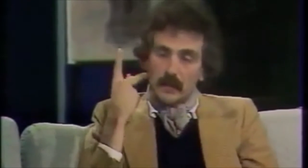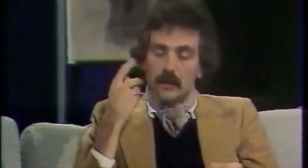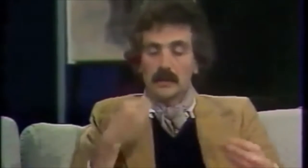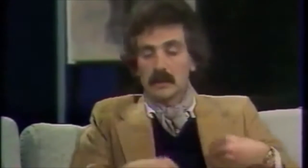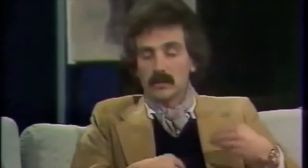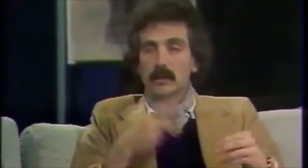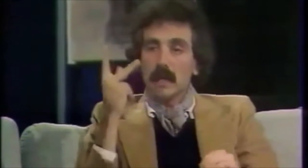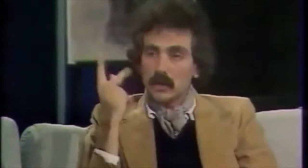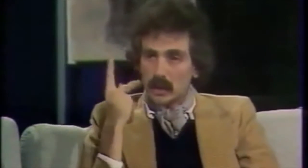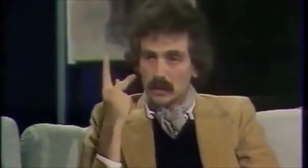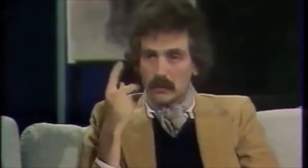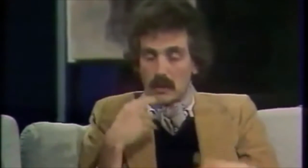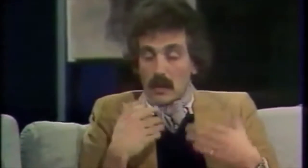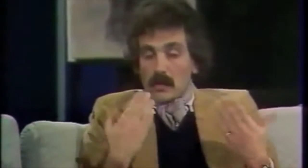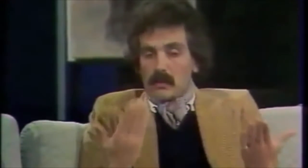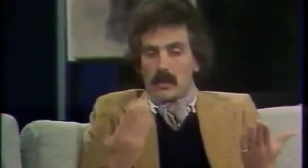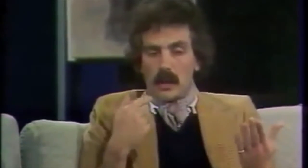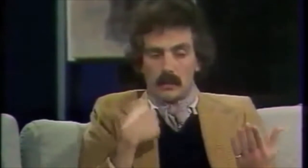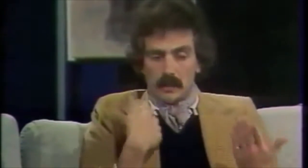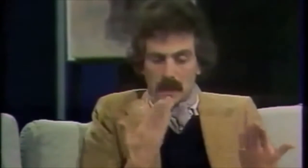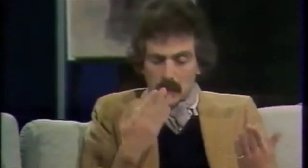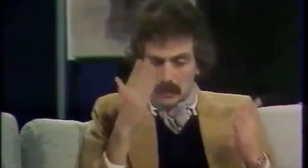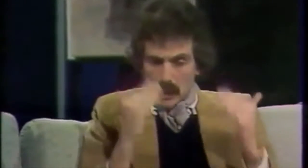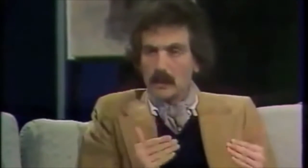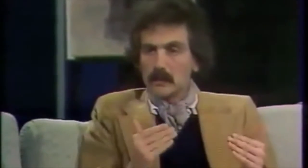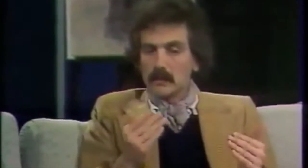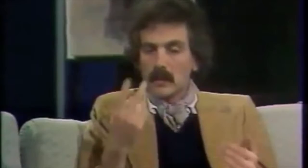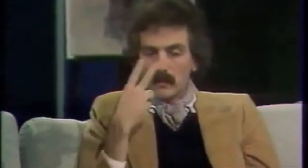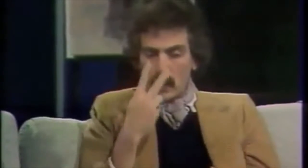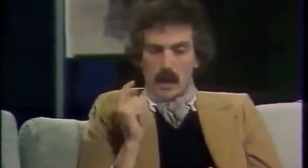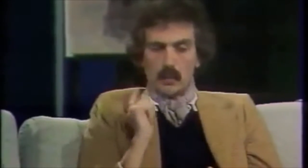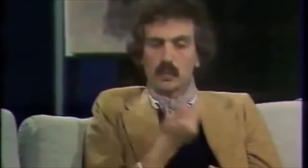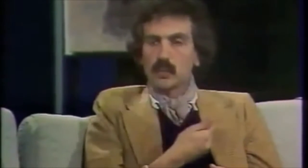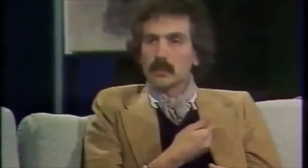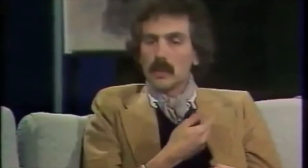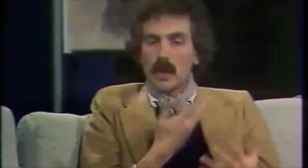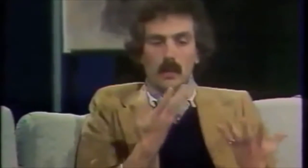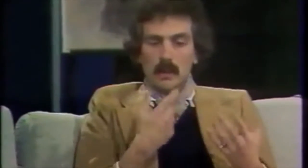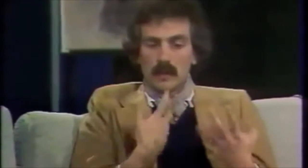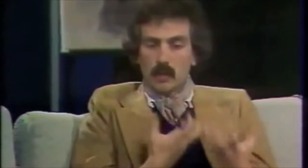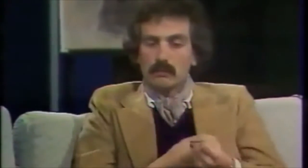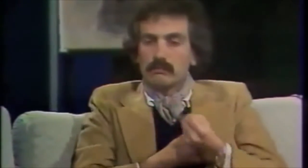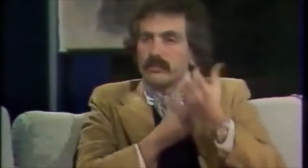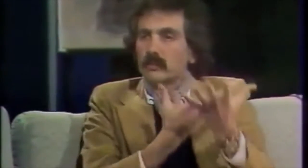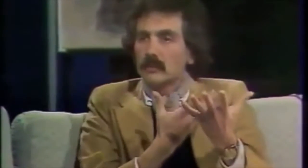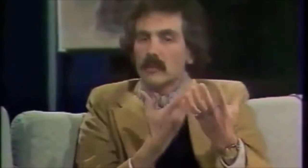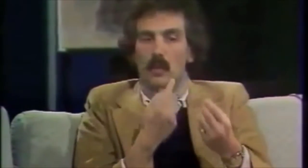idées des entendants, avec les mettre en scène entendants. Je me suis arrêté. Je me